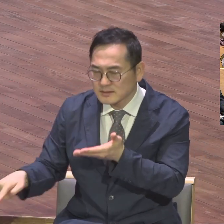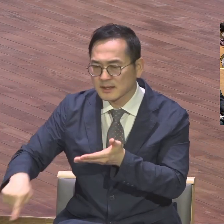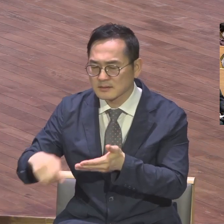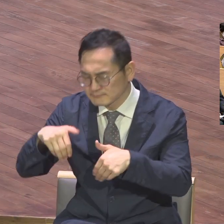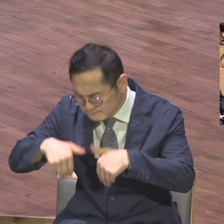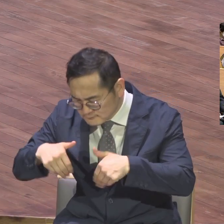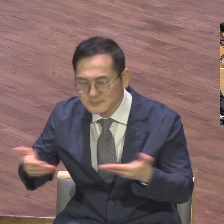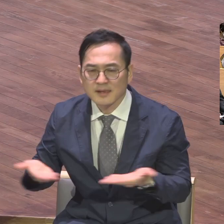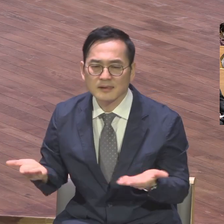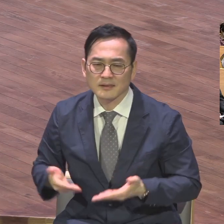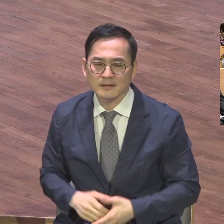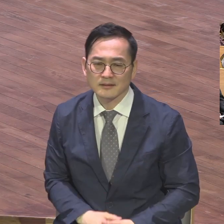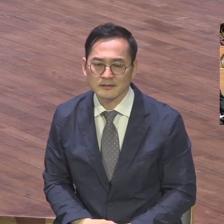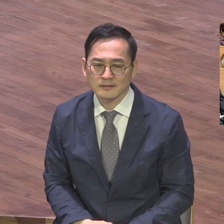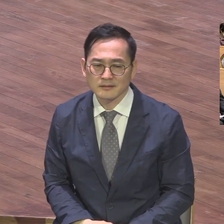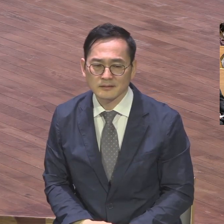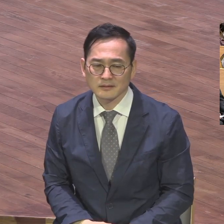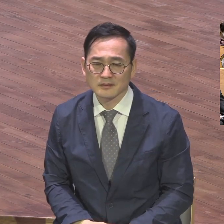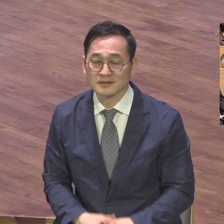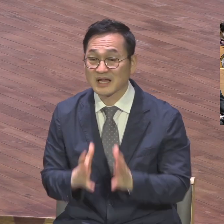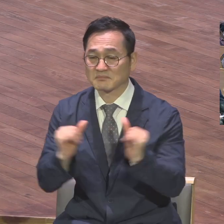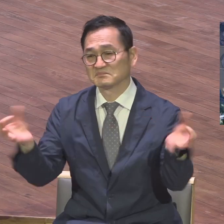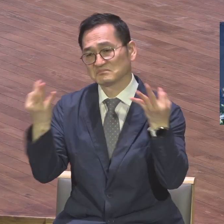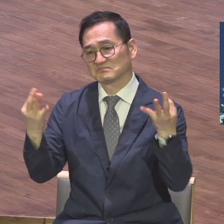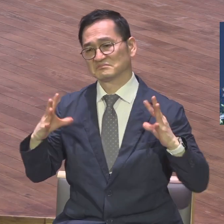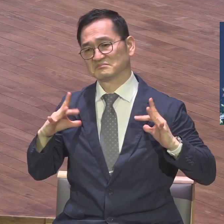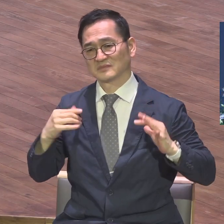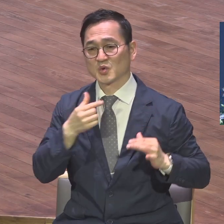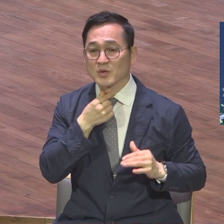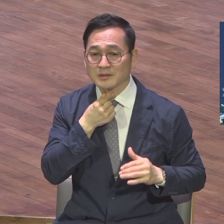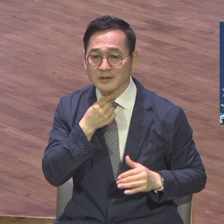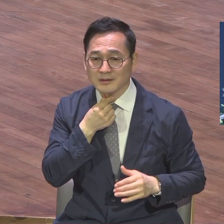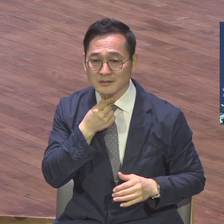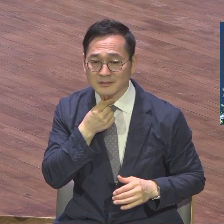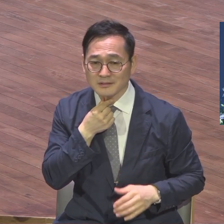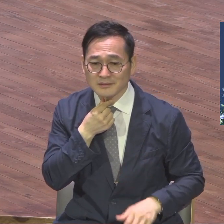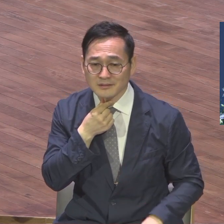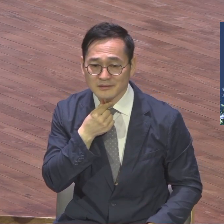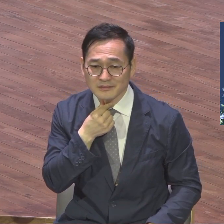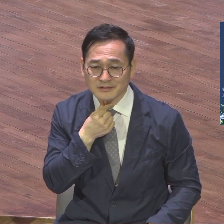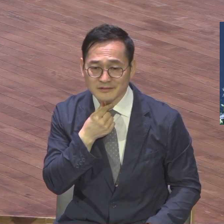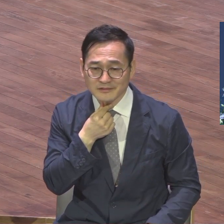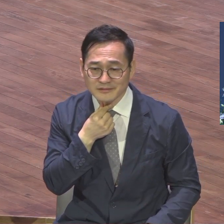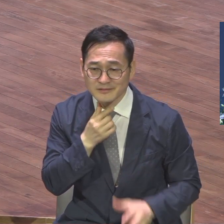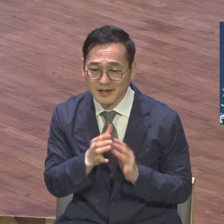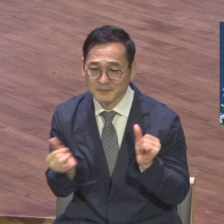주로 사람들에게 보이려고 하는 사람들은 보이는 것도 하지요. 그런 거 안 하지요.